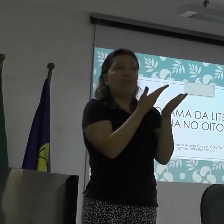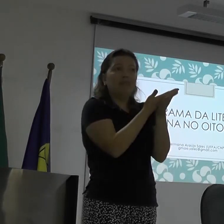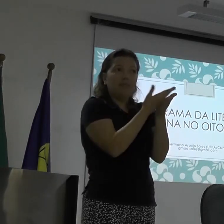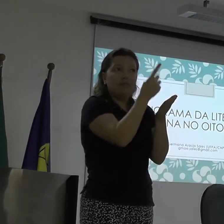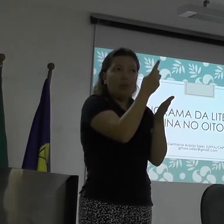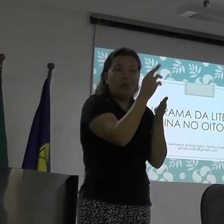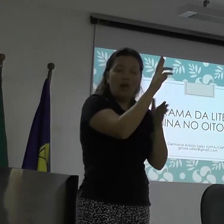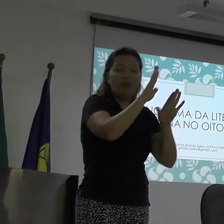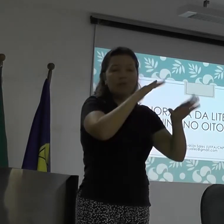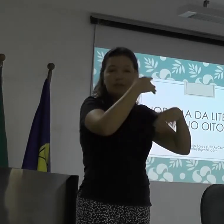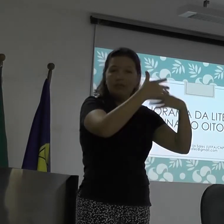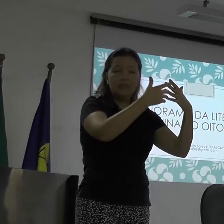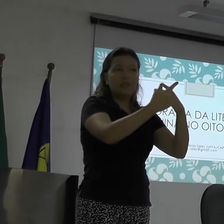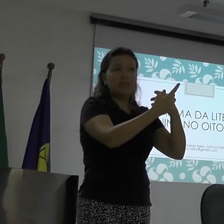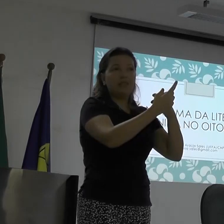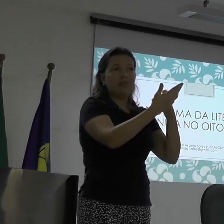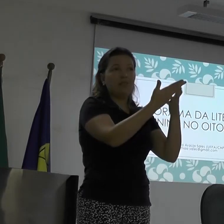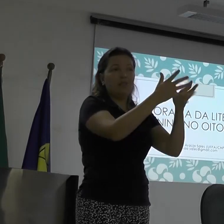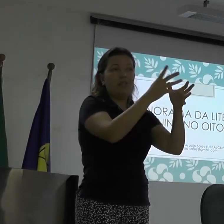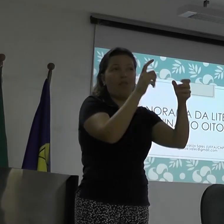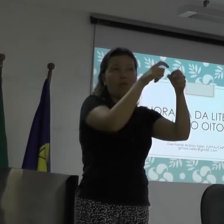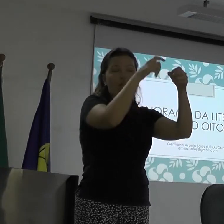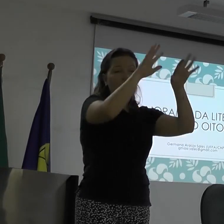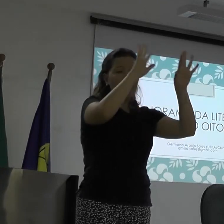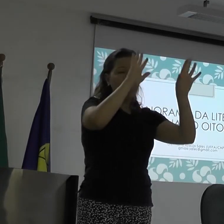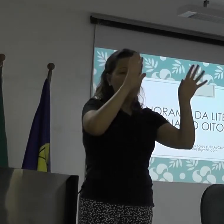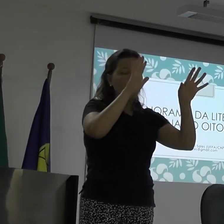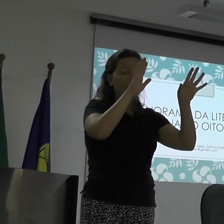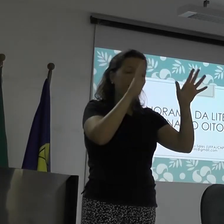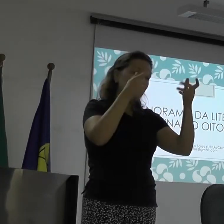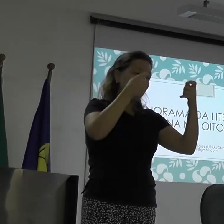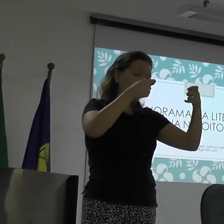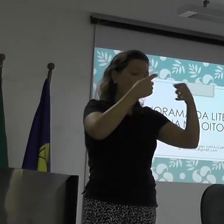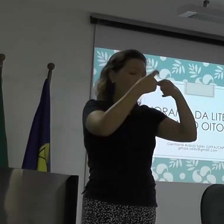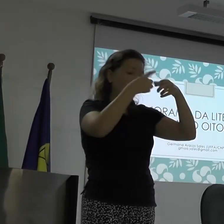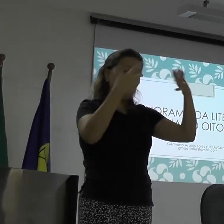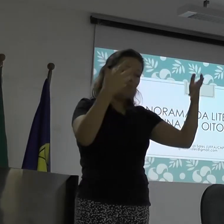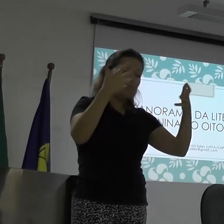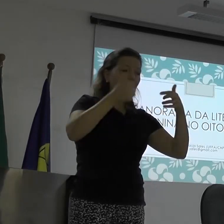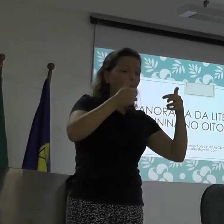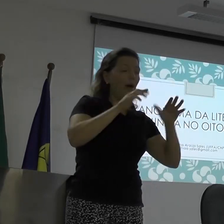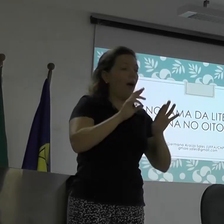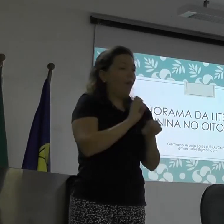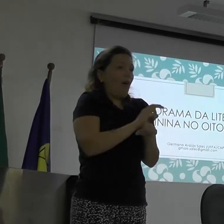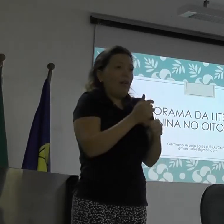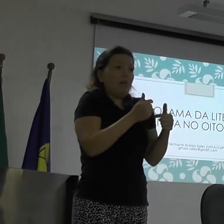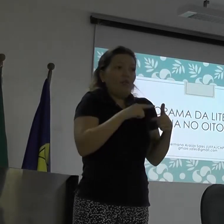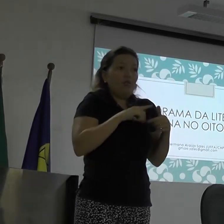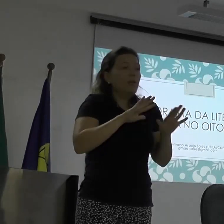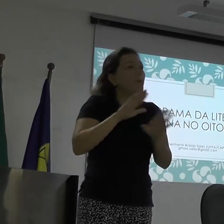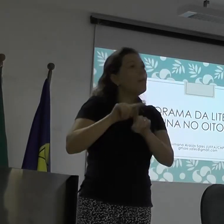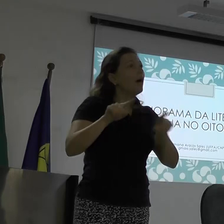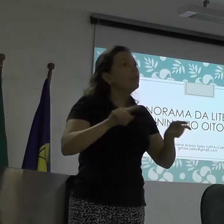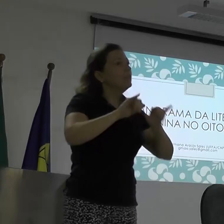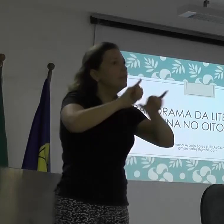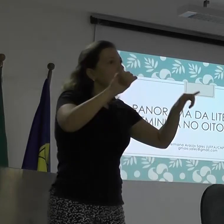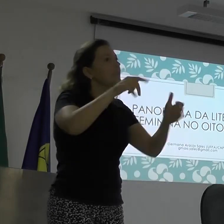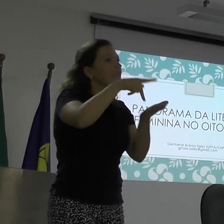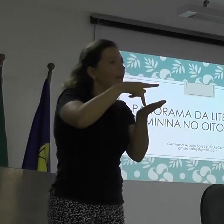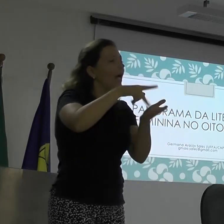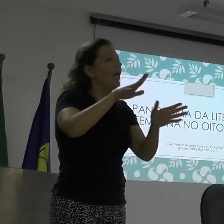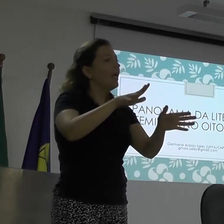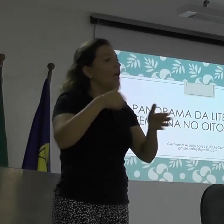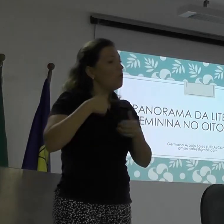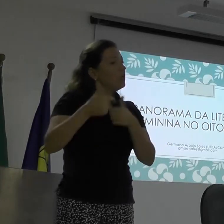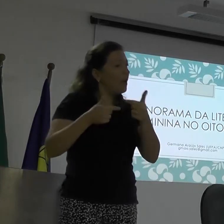doutorado, não queria voltar, tinha que voltar porque eu tinha um emprego. E eu devo dizer para vocês que o trabalho com as fontes